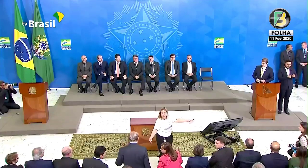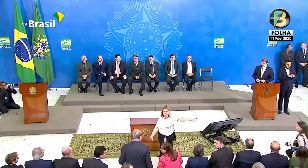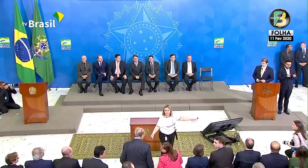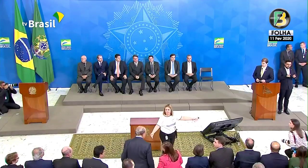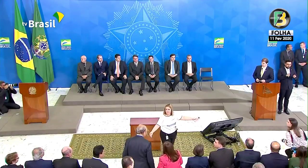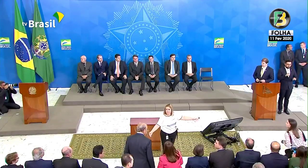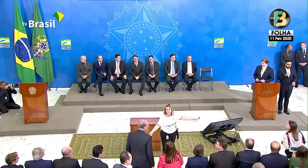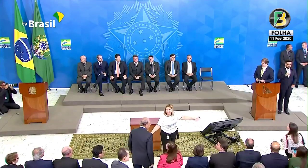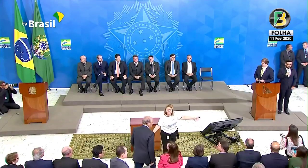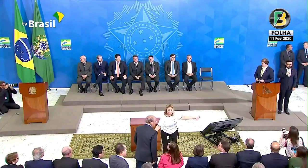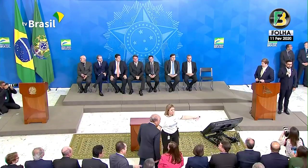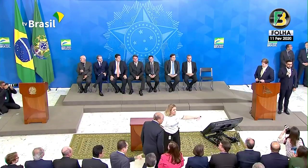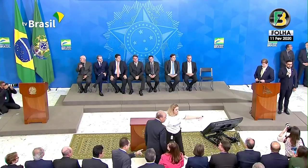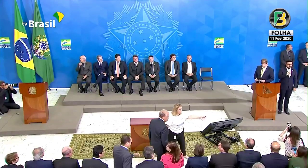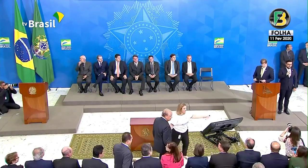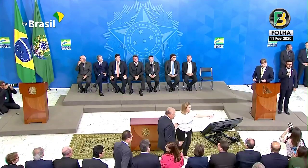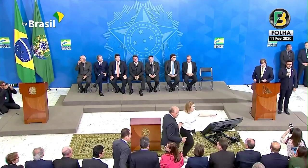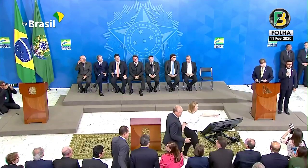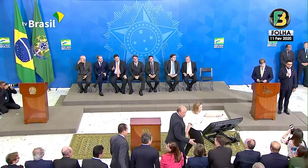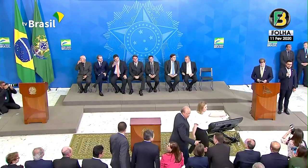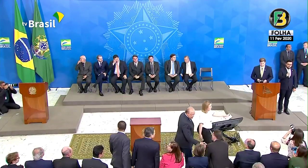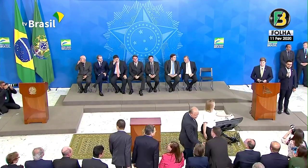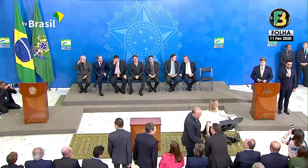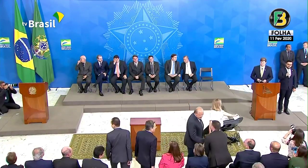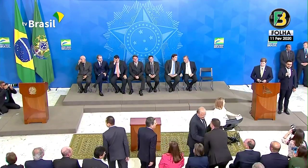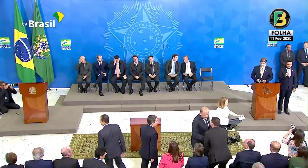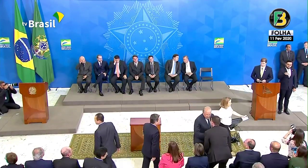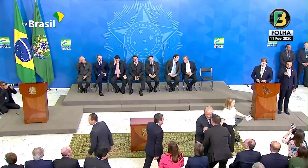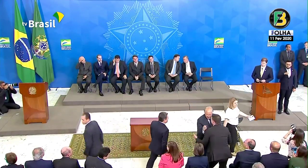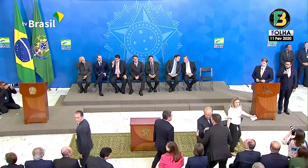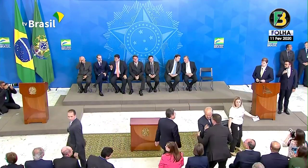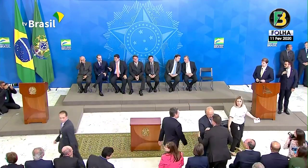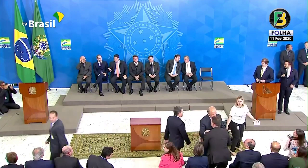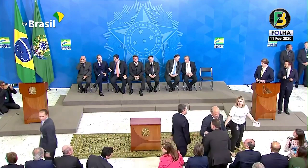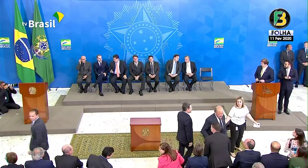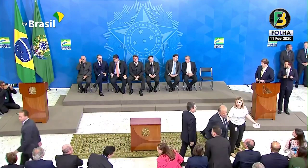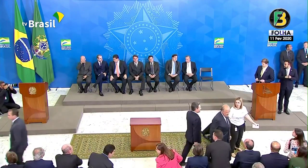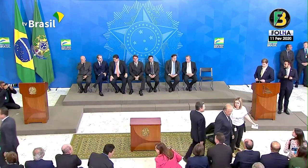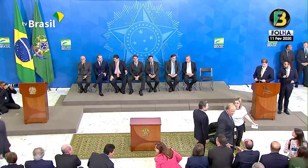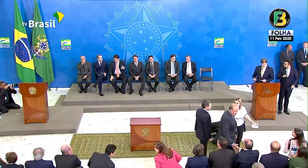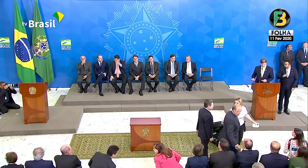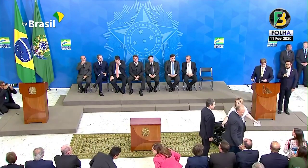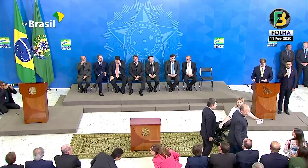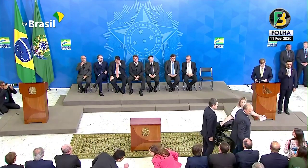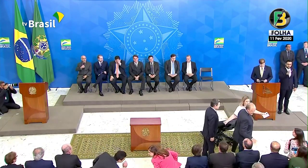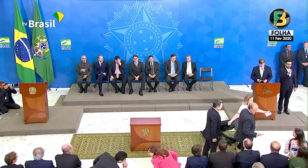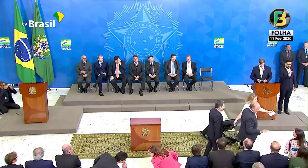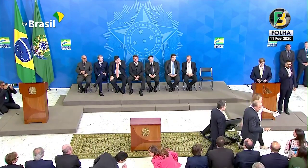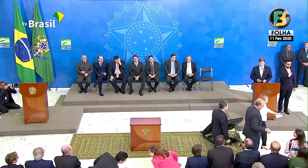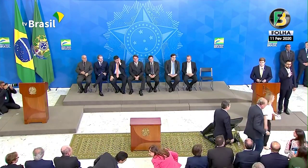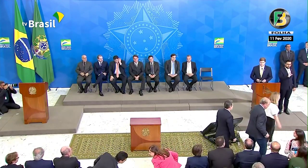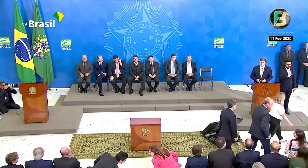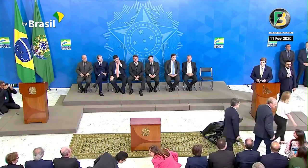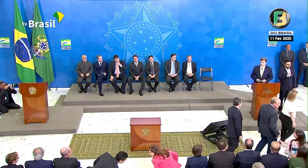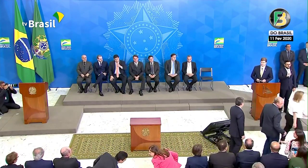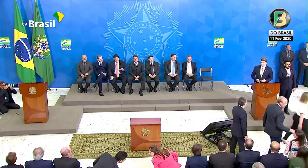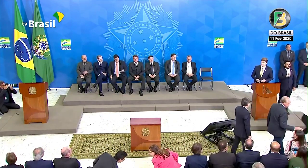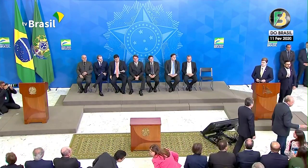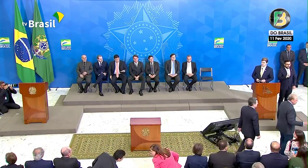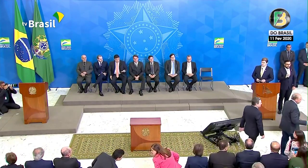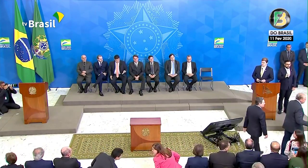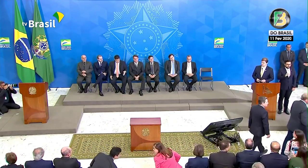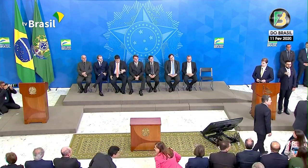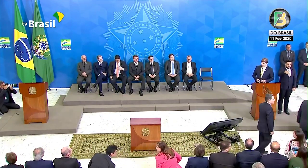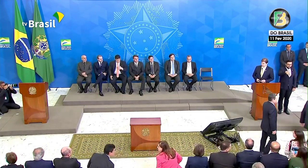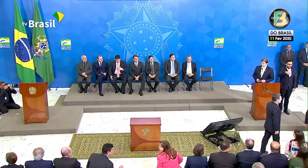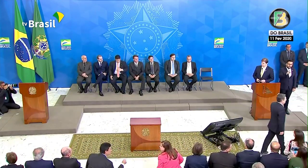presidente Dias Toffoli, do Supremo Tribunal Federal, ministro Rogério Marinho, do Desenvolvimento Regional, o